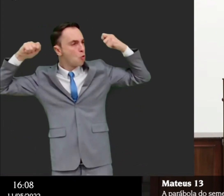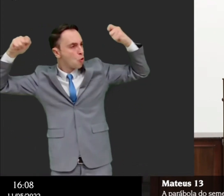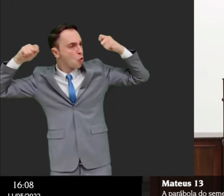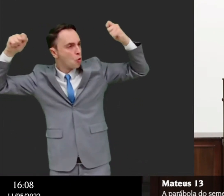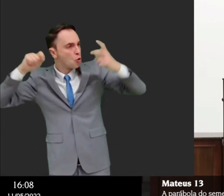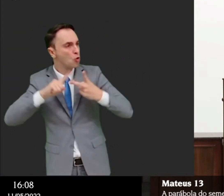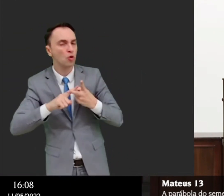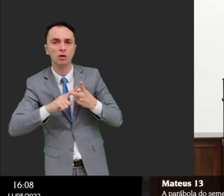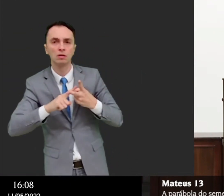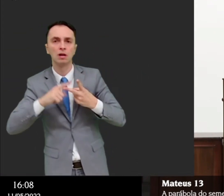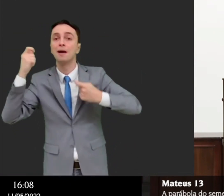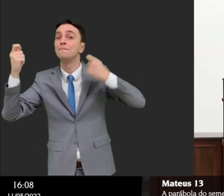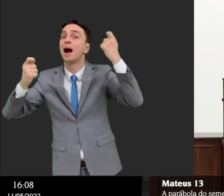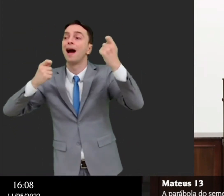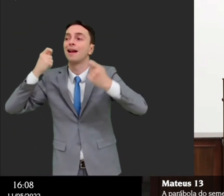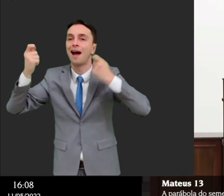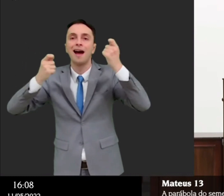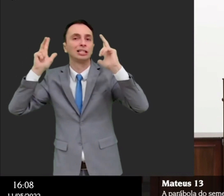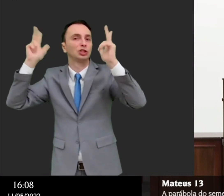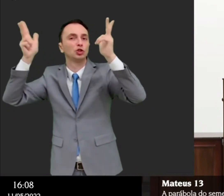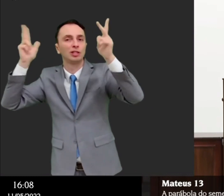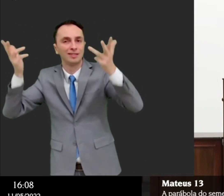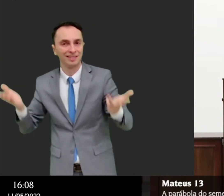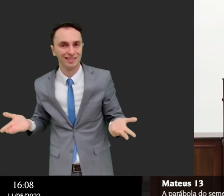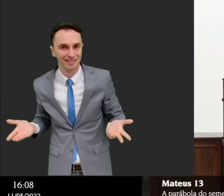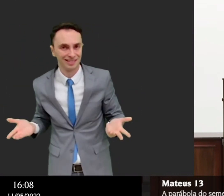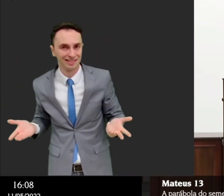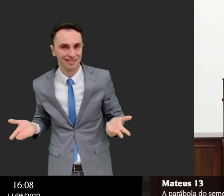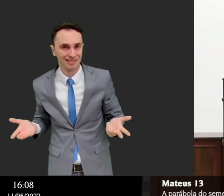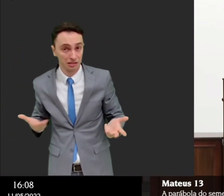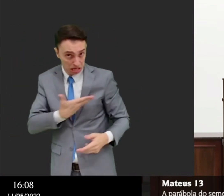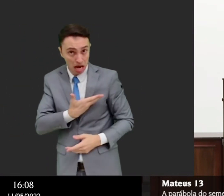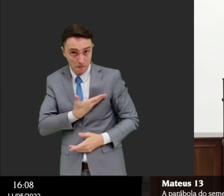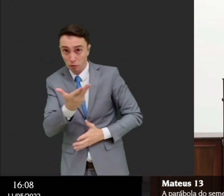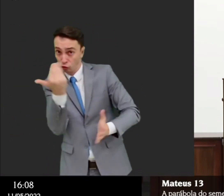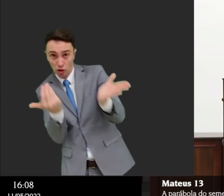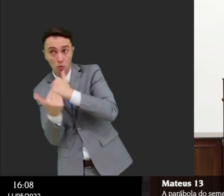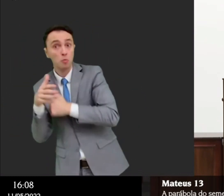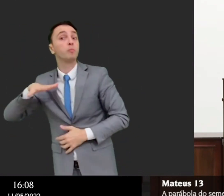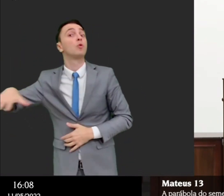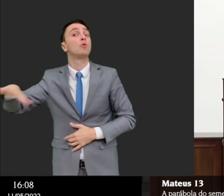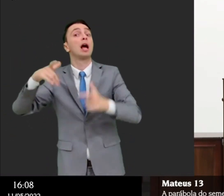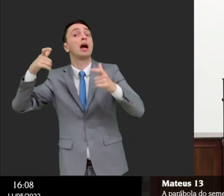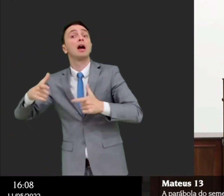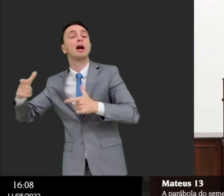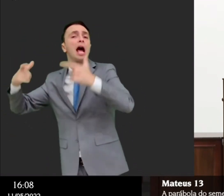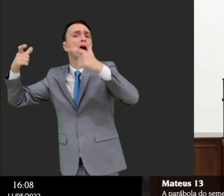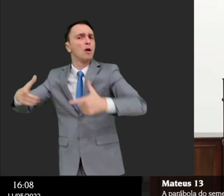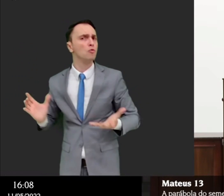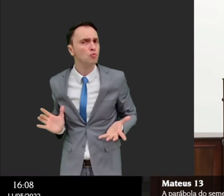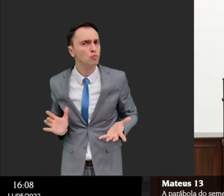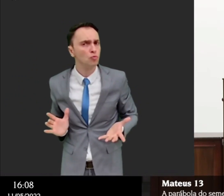para as baladas por aí, nas coisas que não é de Deus? E agora Cristo te chama e diz: